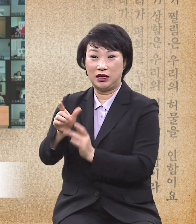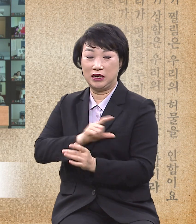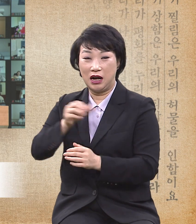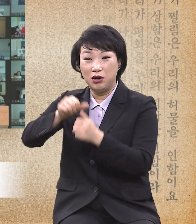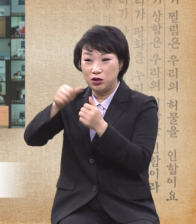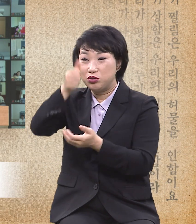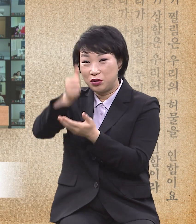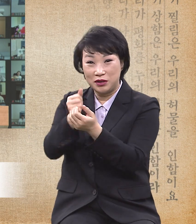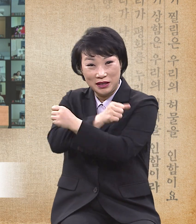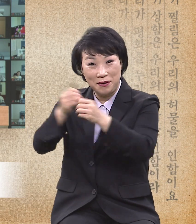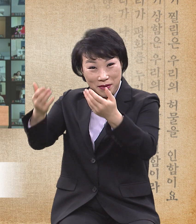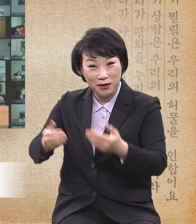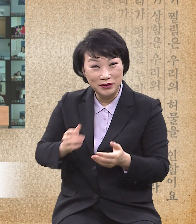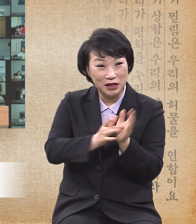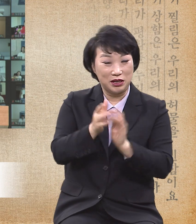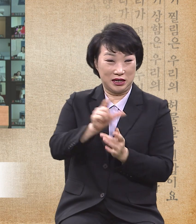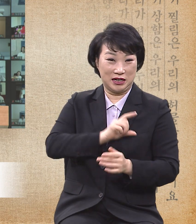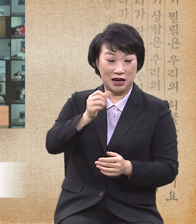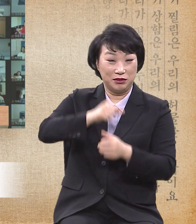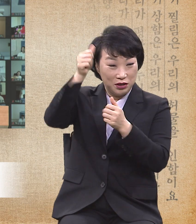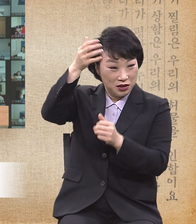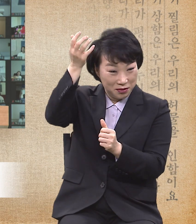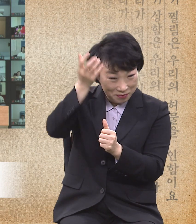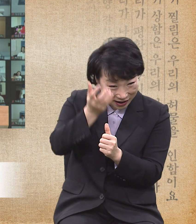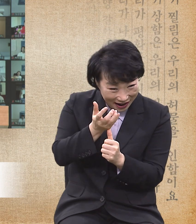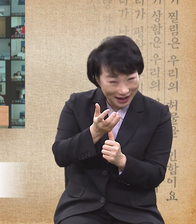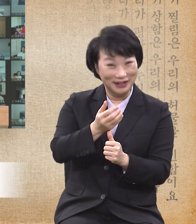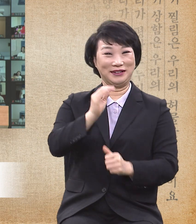죄사함을 받고 그 이름으로 성령을 받으리니.